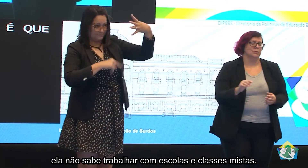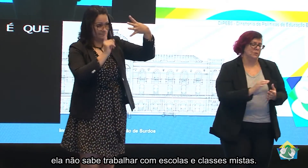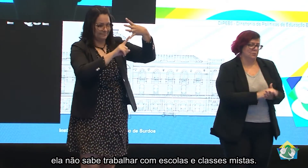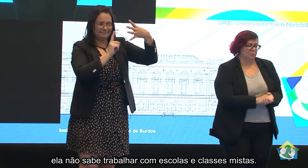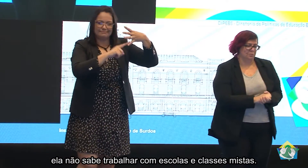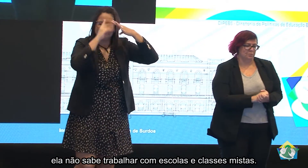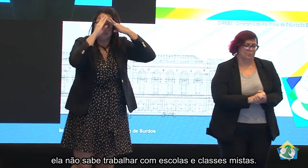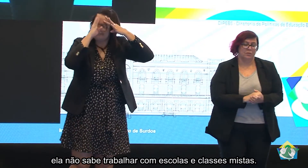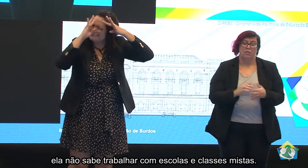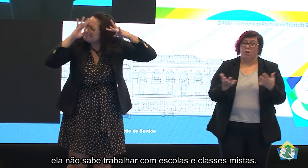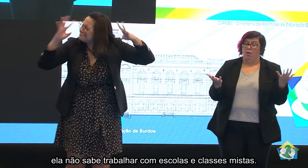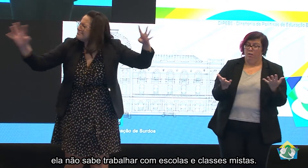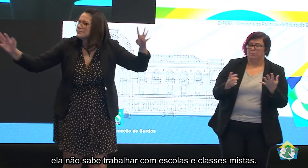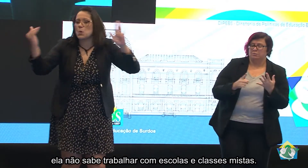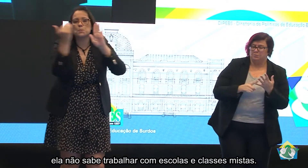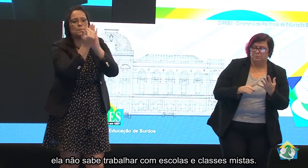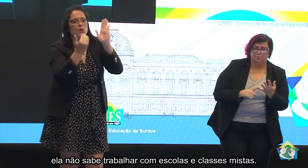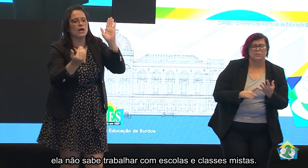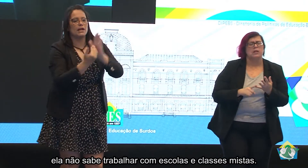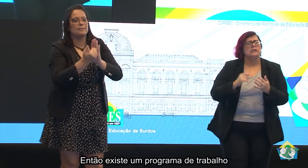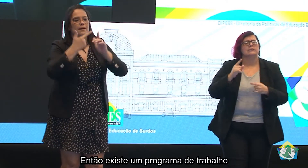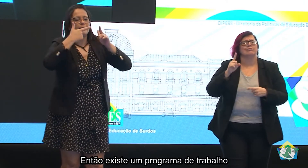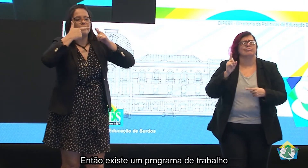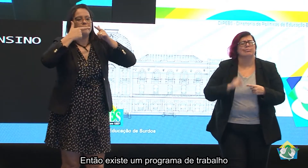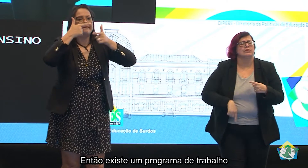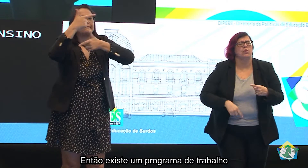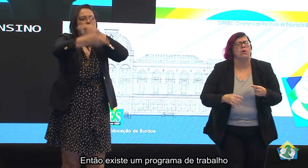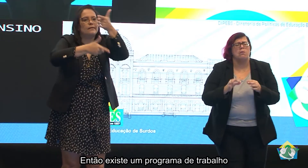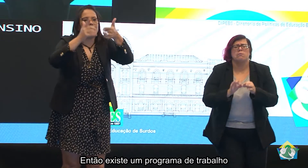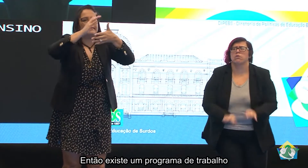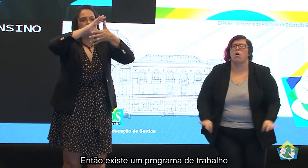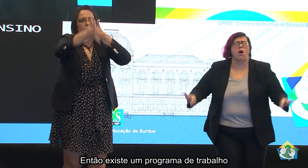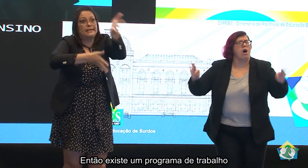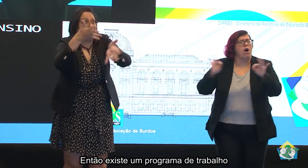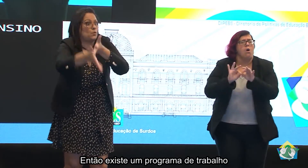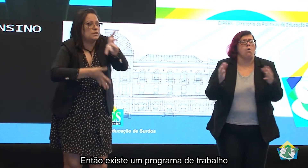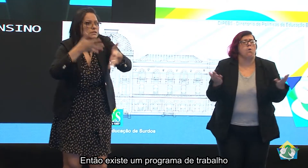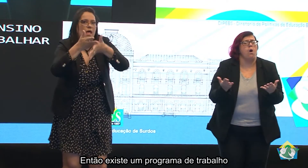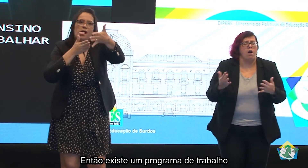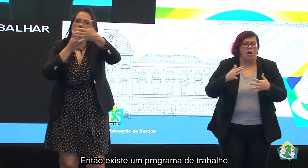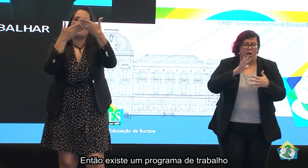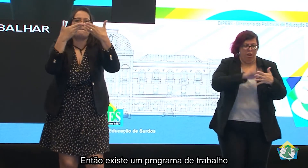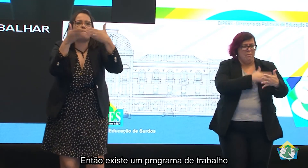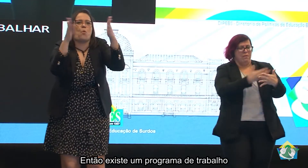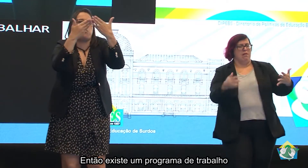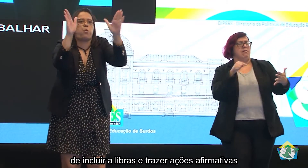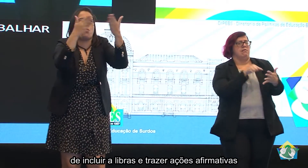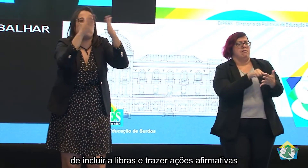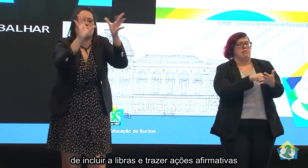sabe trabalhar com com classes mistas. Então existe um programa de trabalho